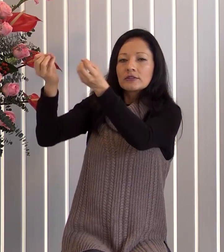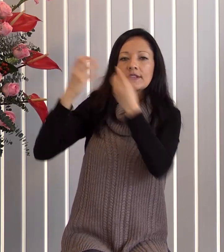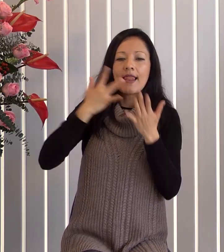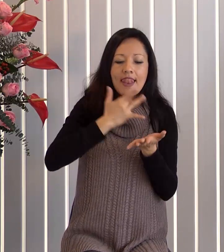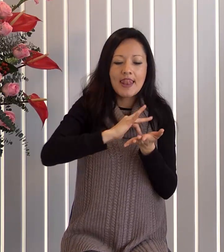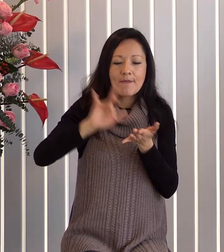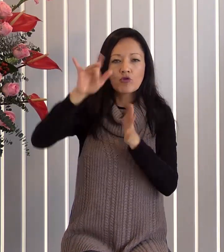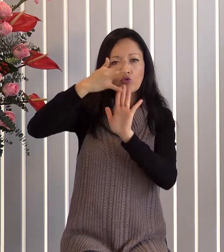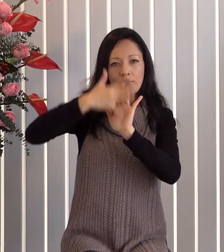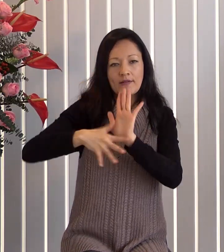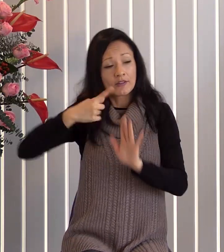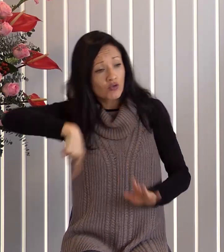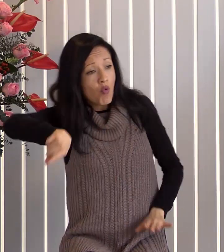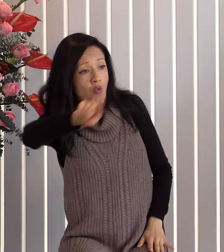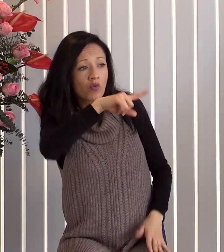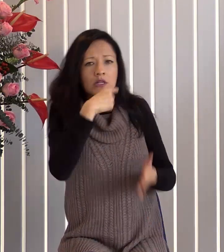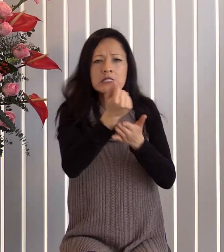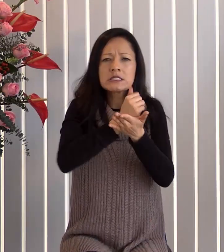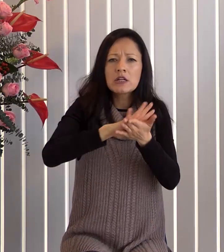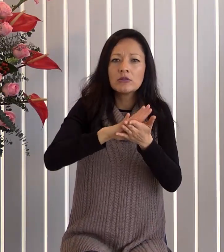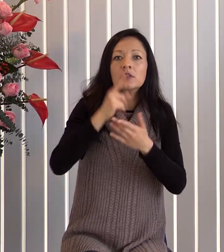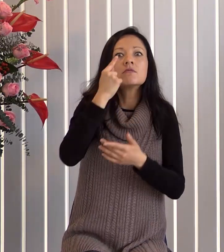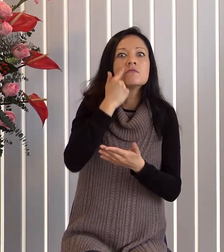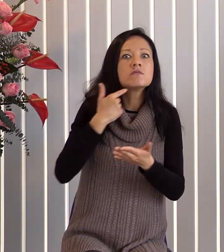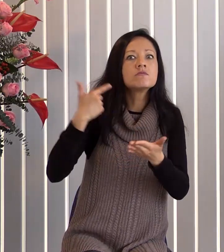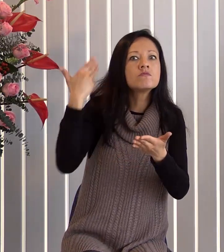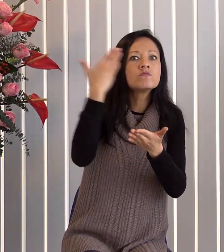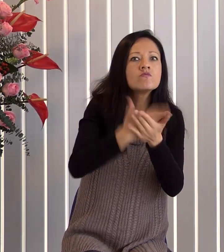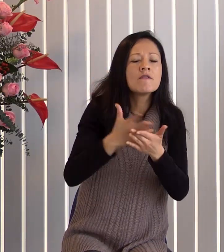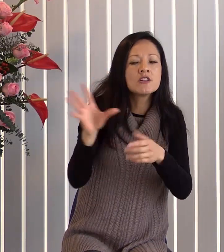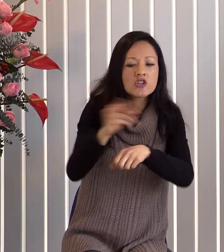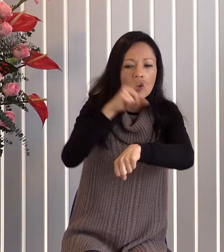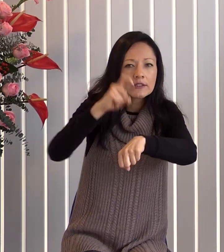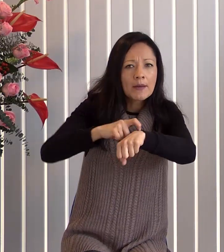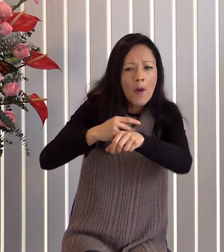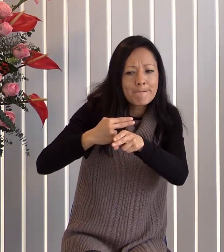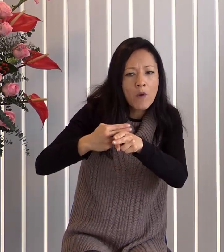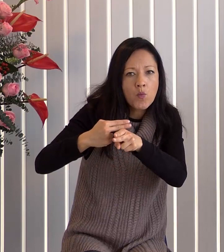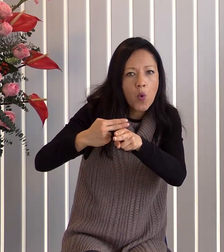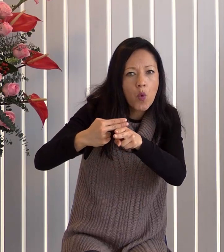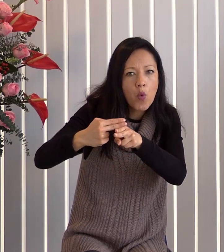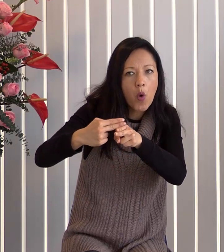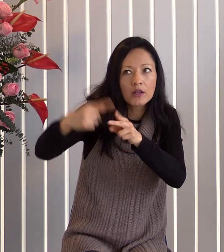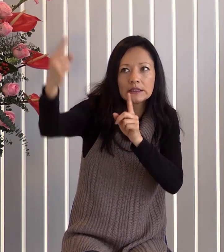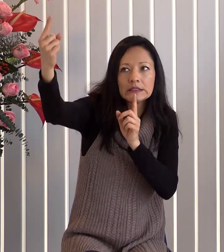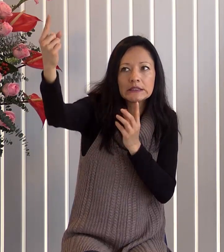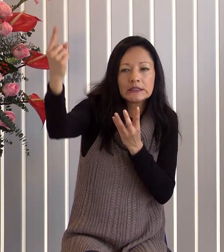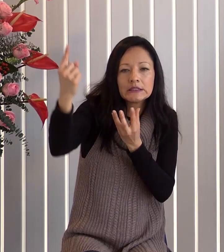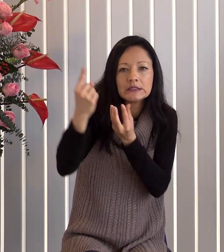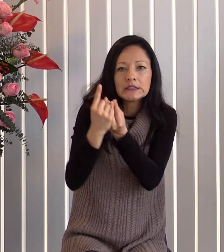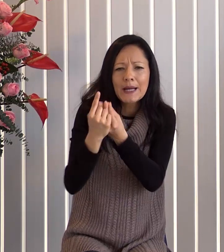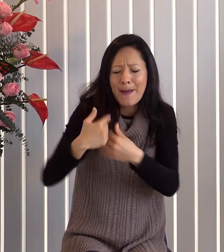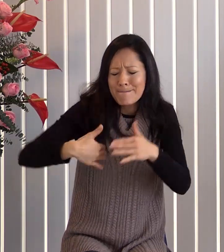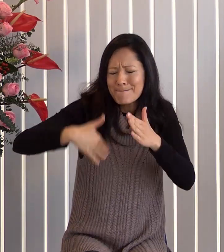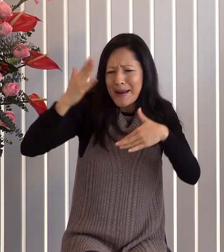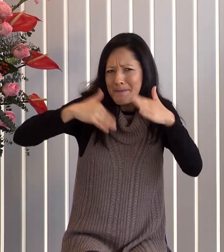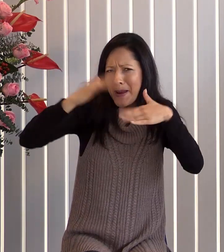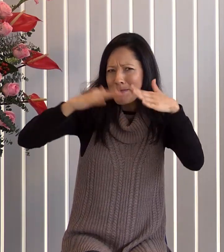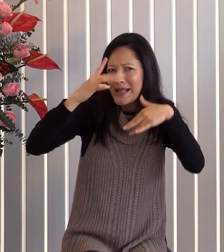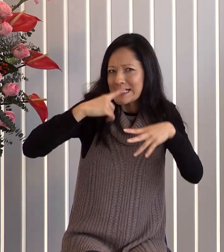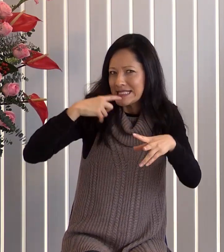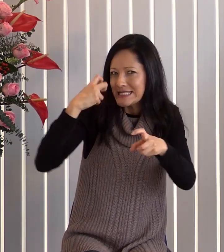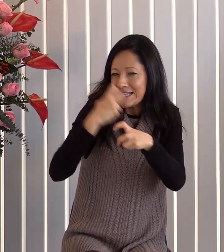el tiempo, y más cuando se acerca el día del final. Cada vez la iglesia va a ser más probada. Y